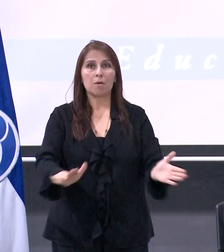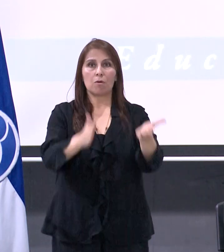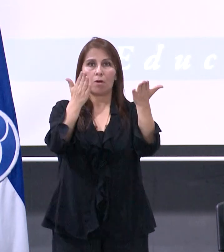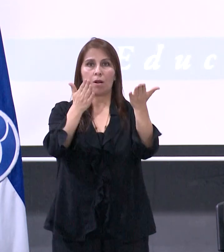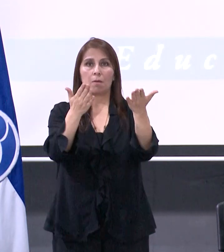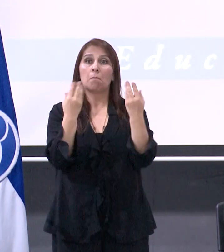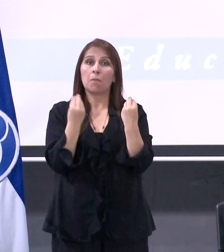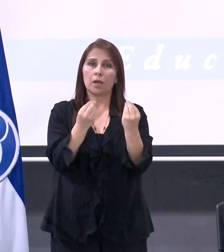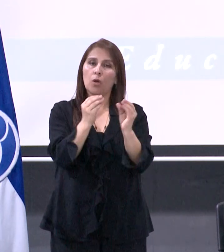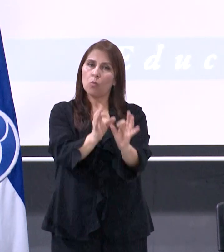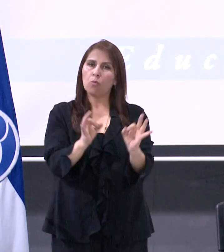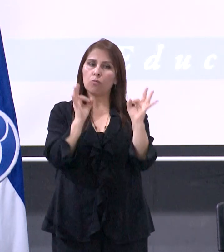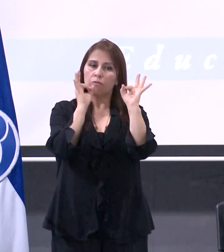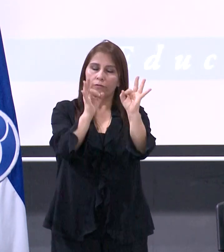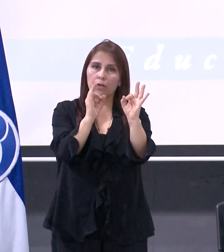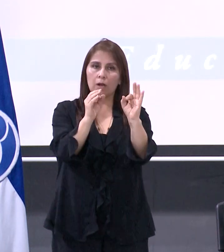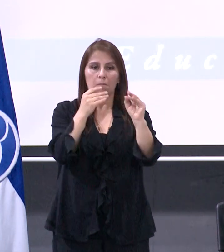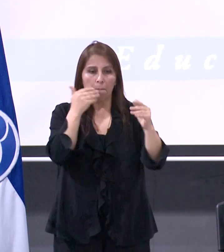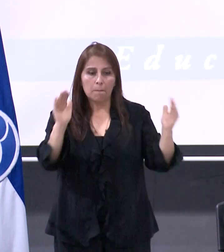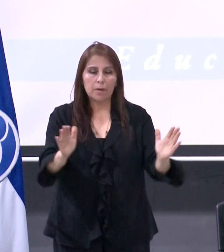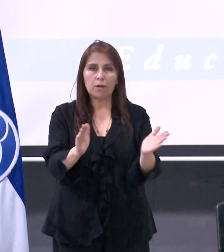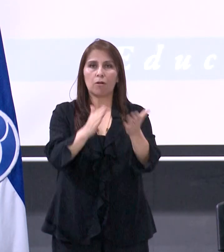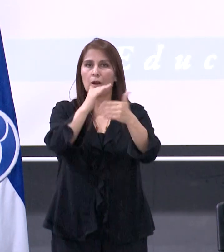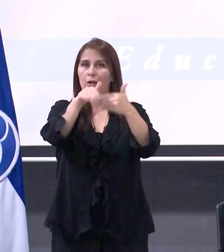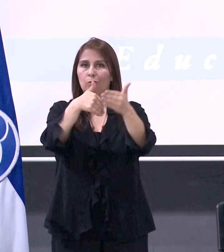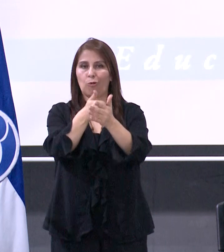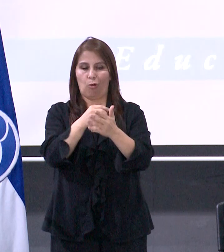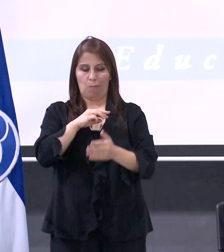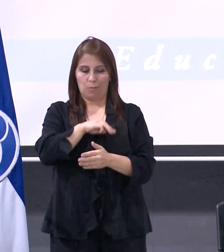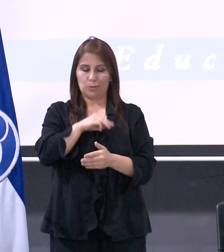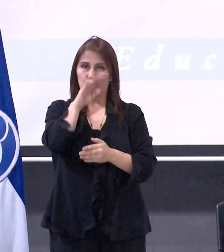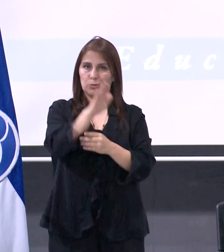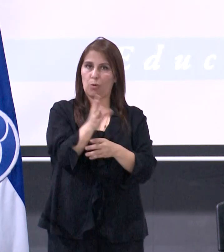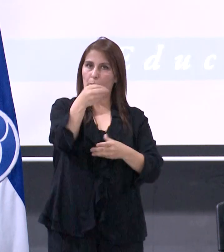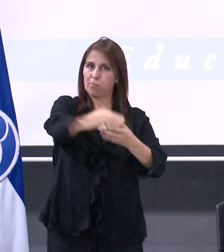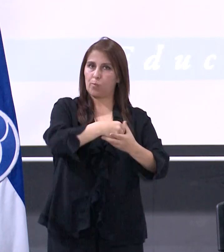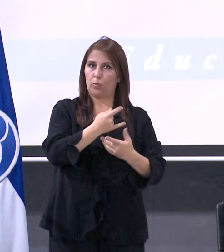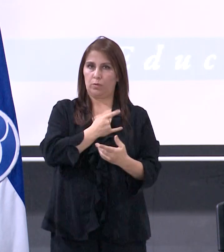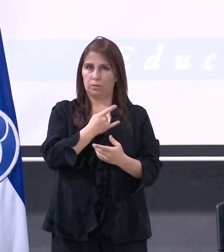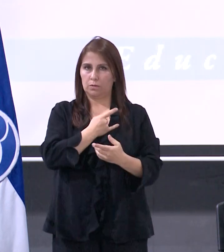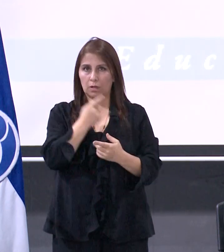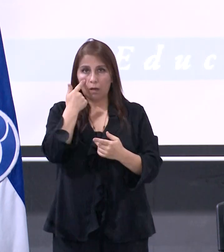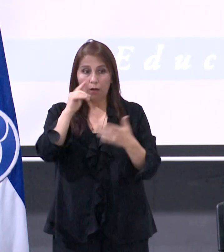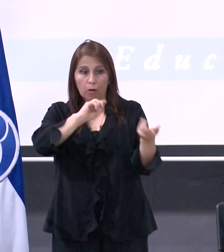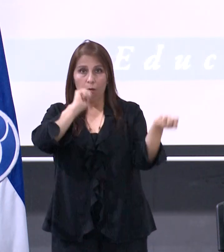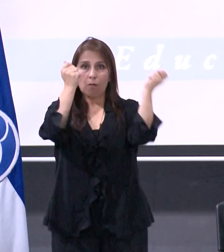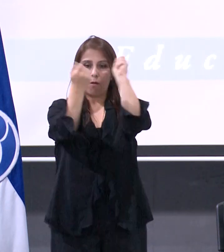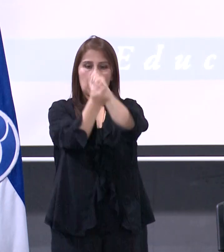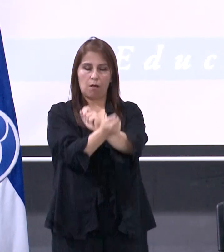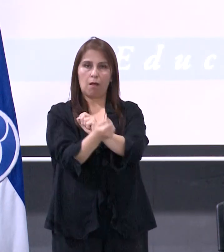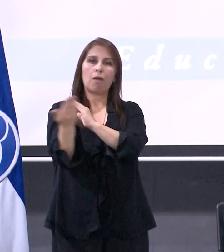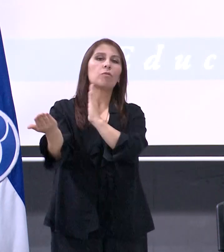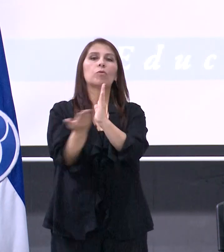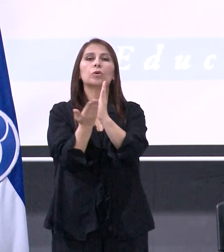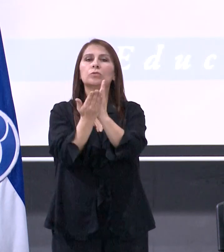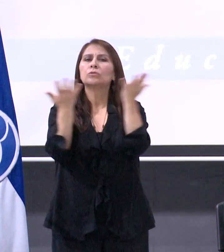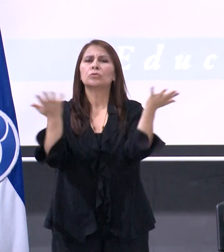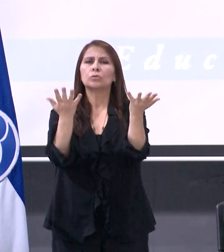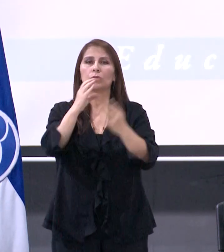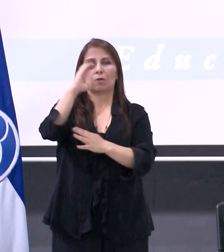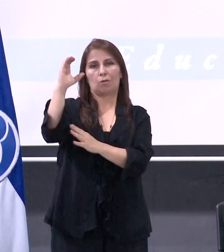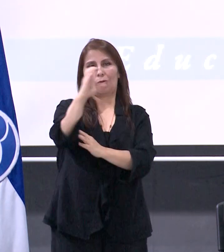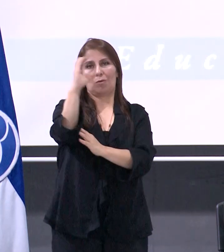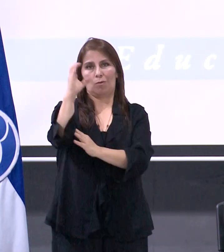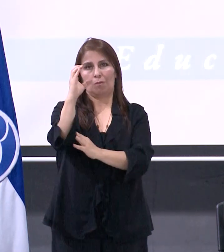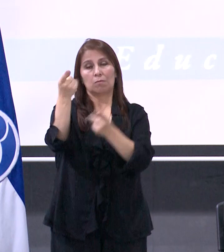cualificar y potenciar los compromisos misiones de la universidad y siguiendo la transformación educativa del país pero también impactando